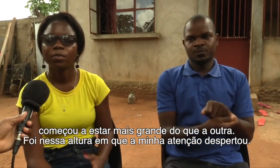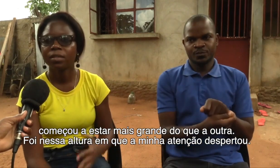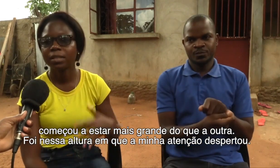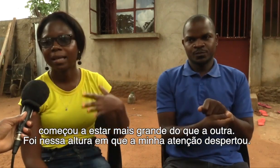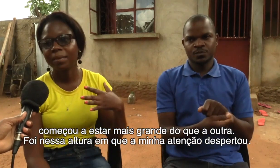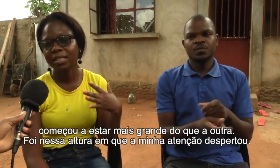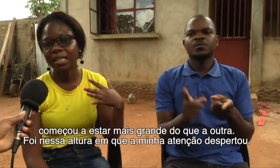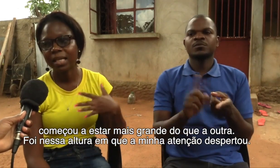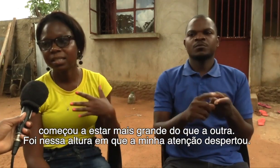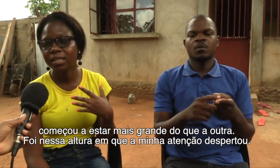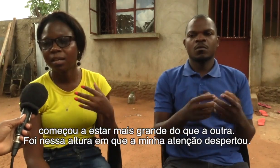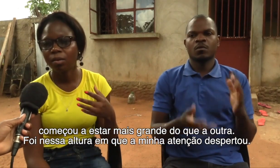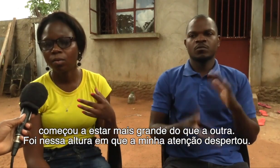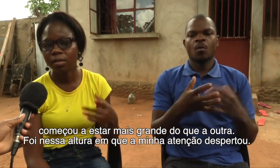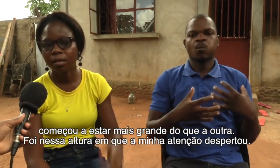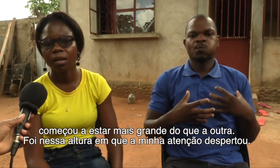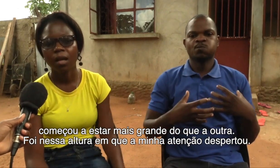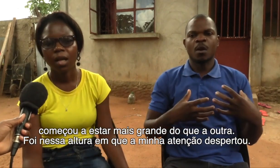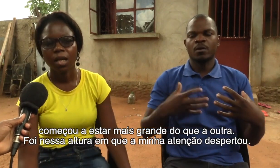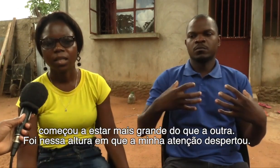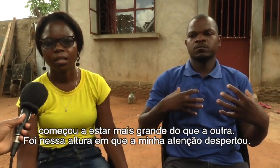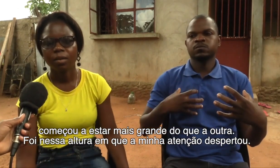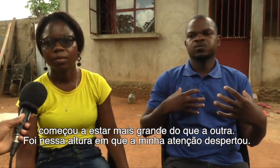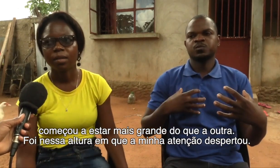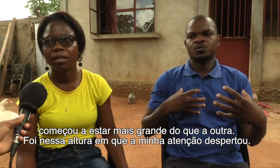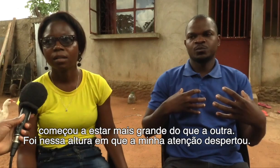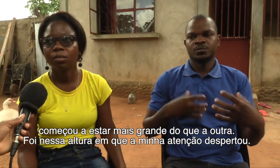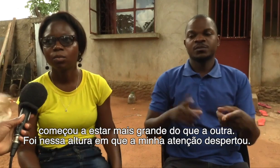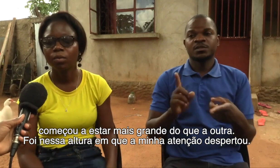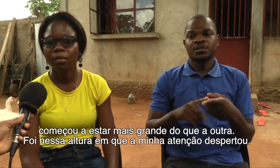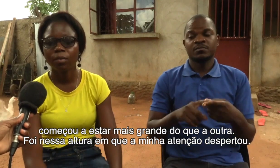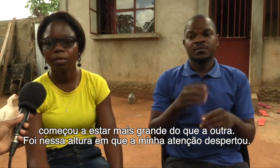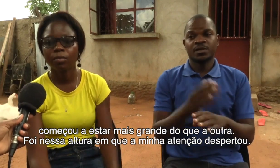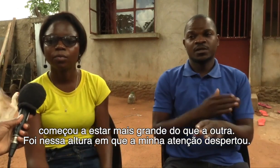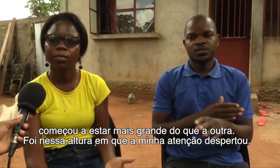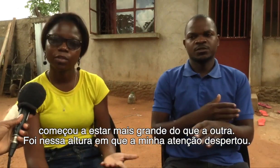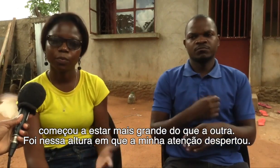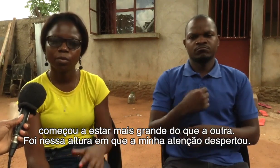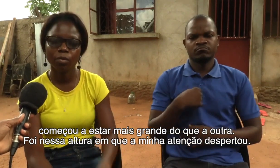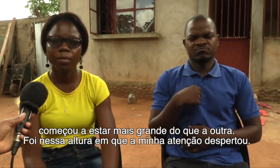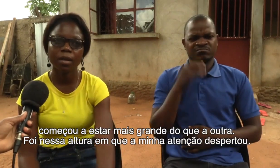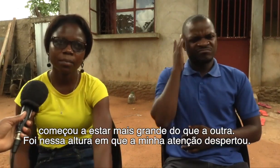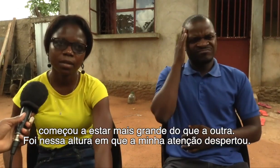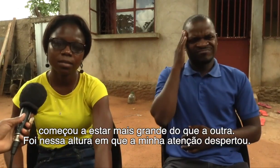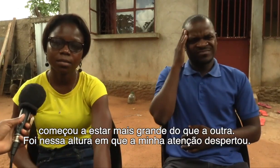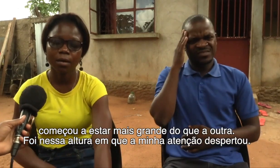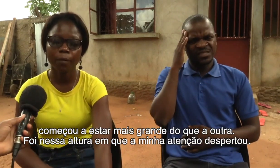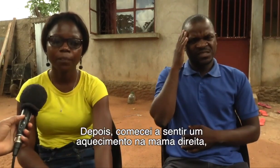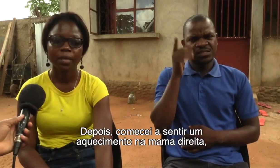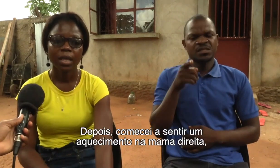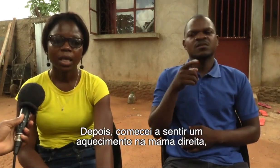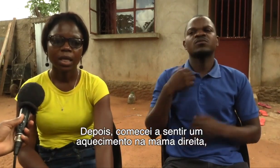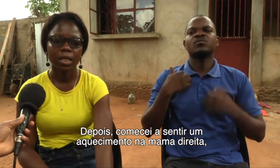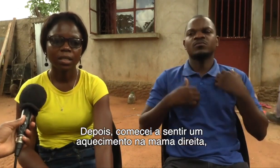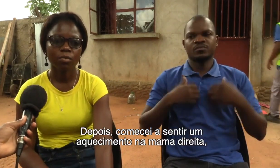Começou a se estar mais grande que a outra. Então, nessa altura foi quando despertou a minha atenção.